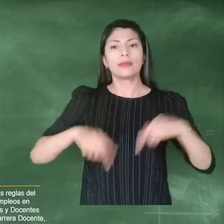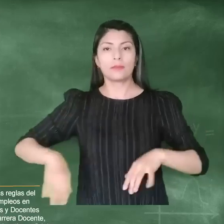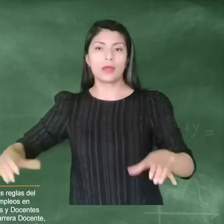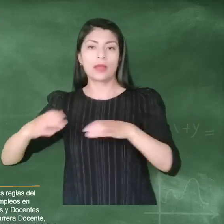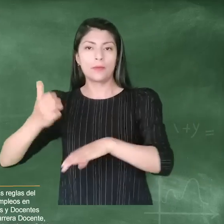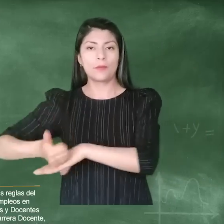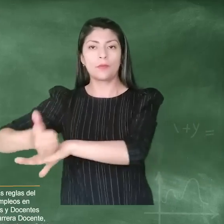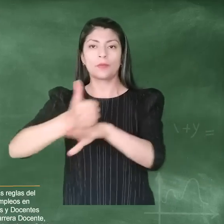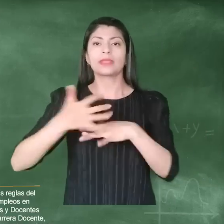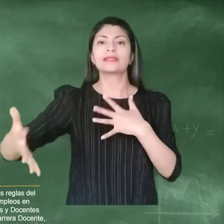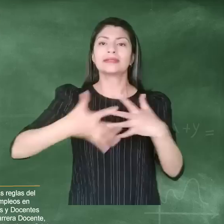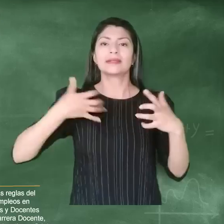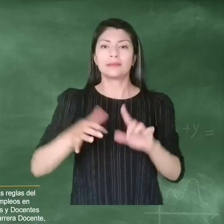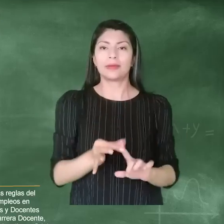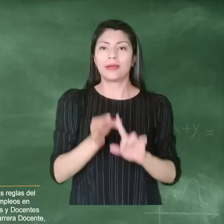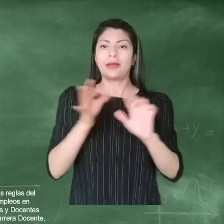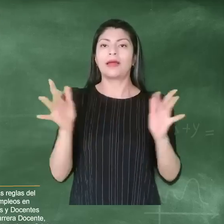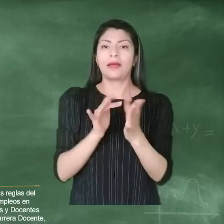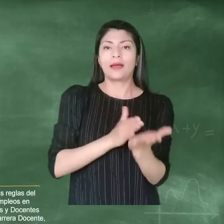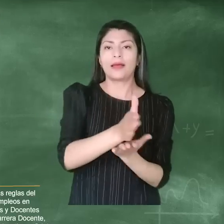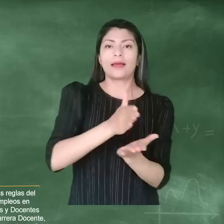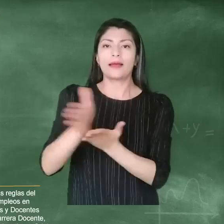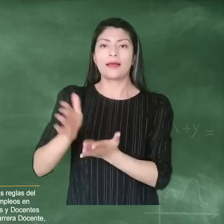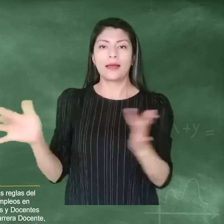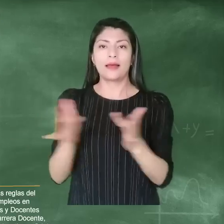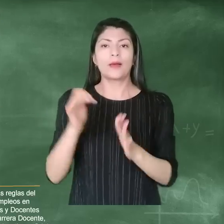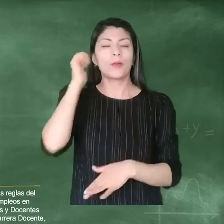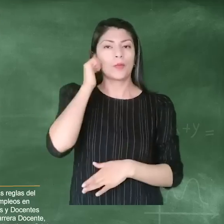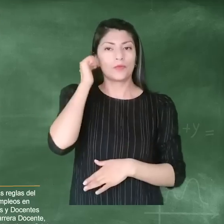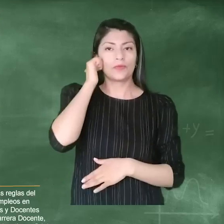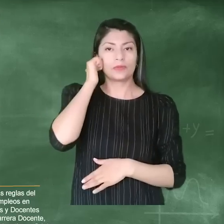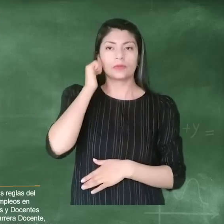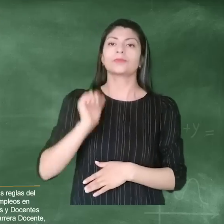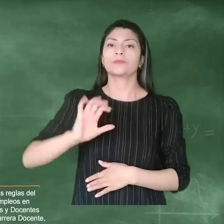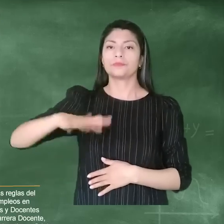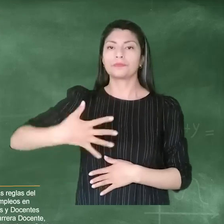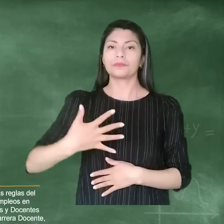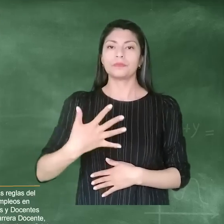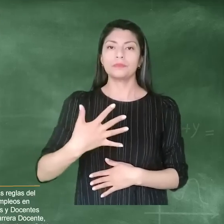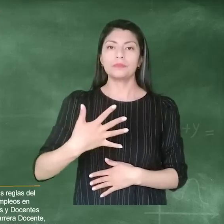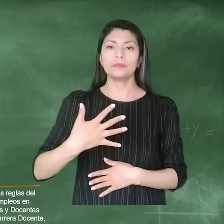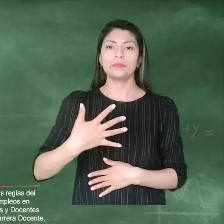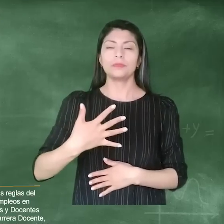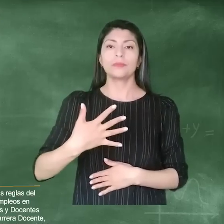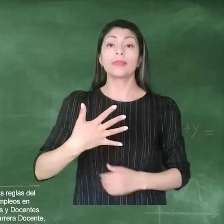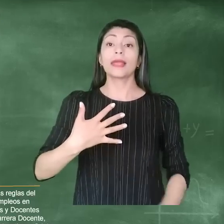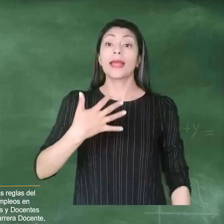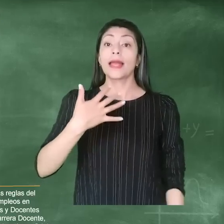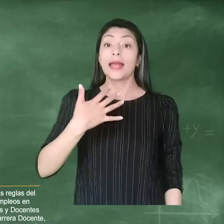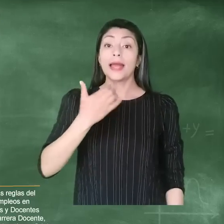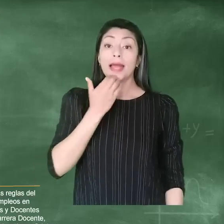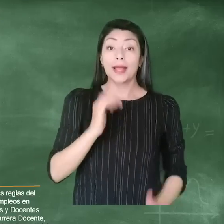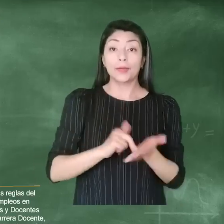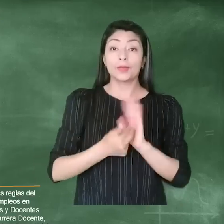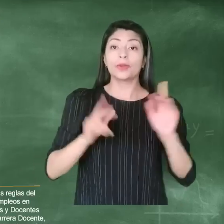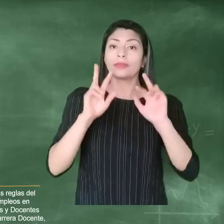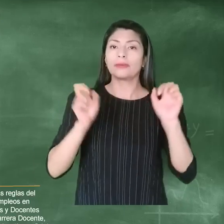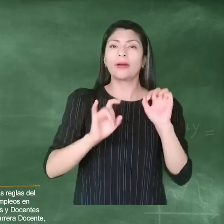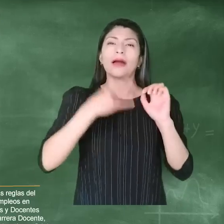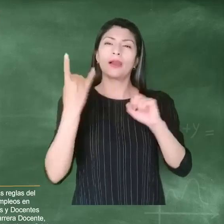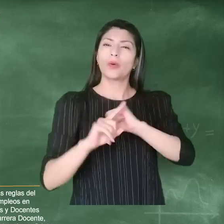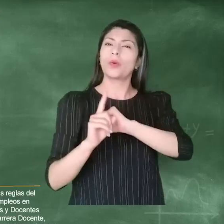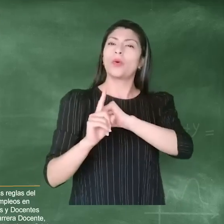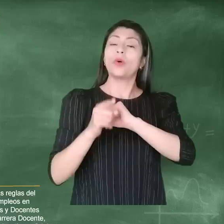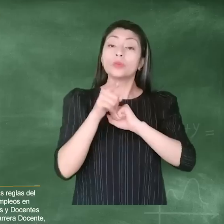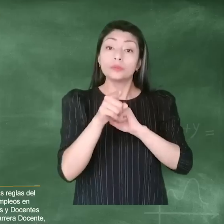docentes, y directivos docentes y del Sistema Especial de Carrera Docente. 5. No encontrarse incurso